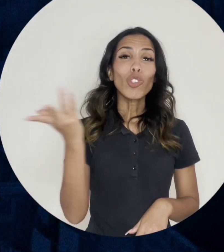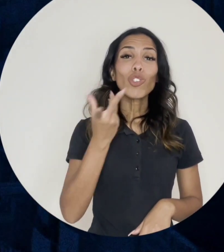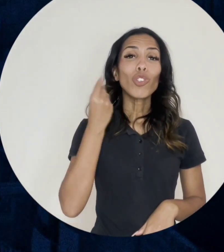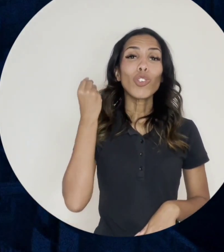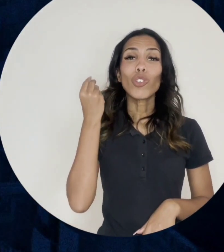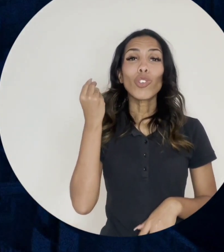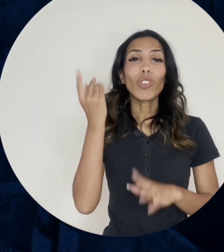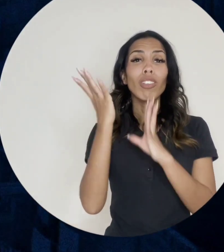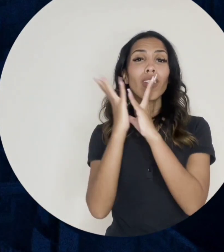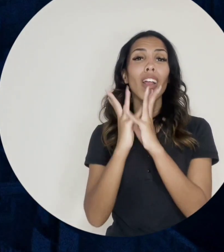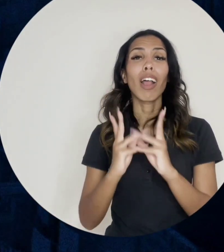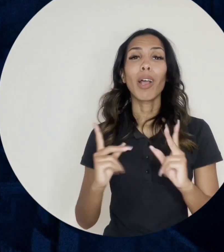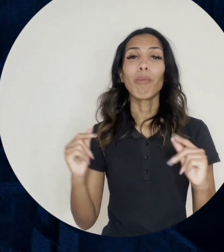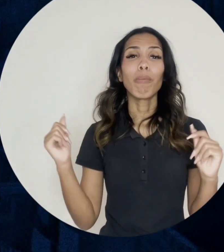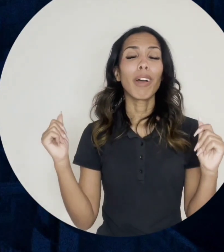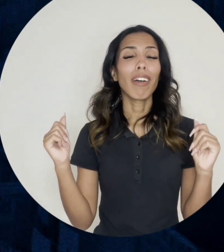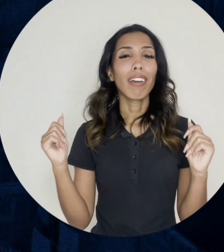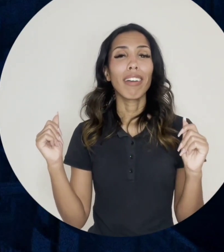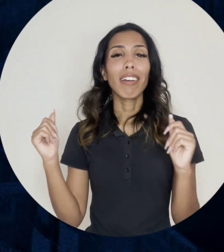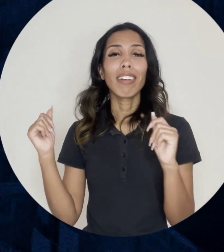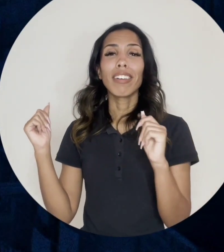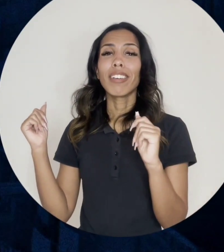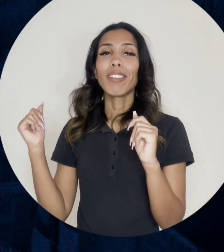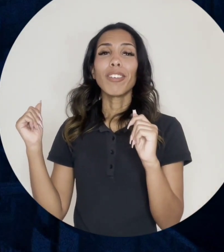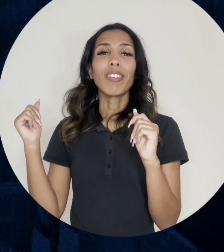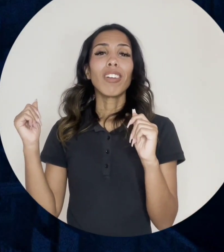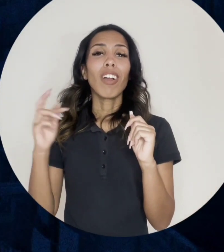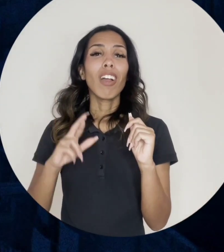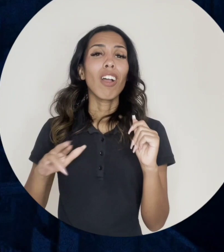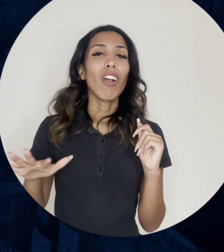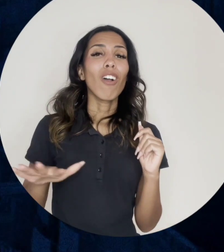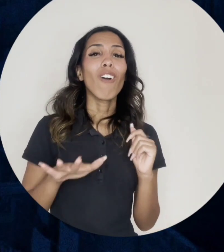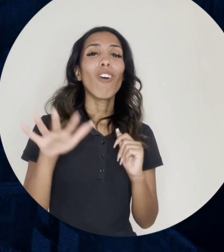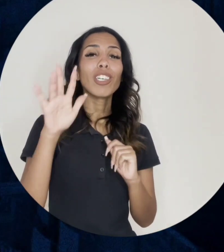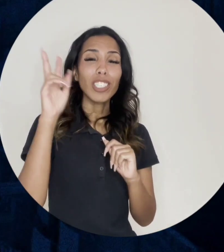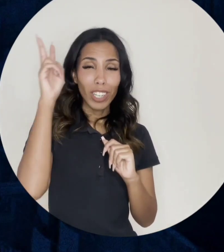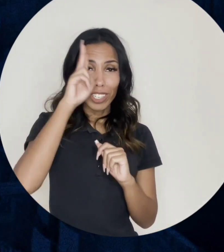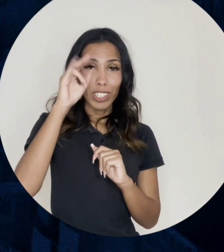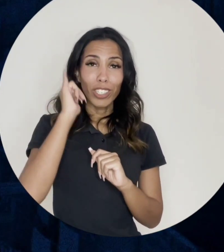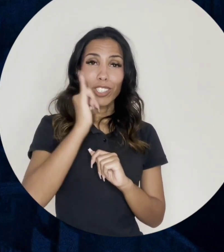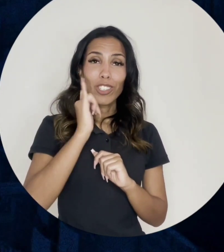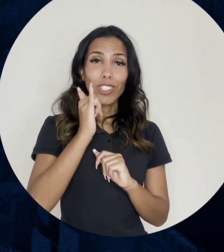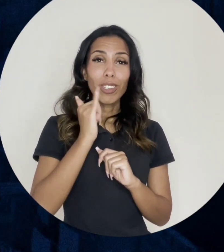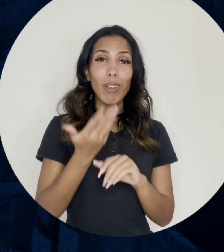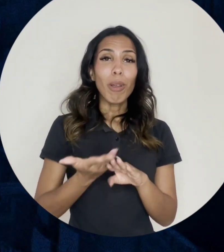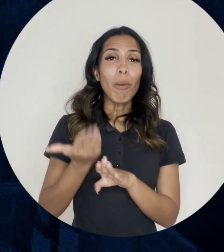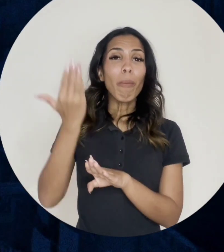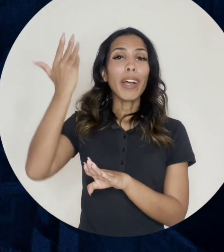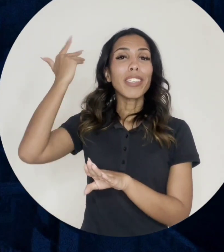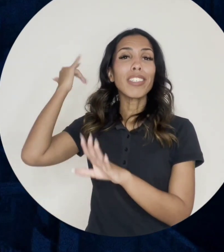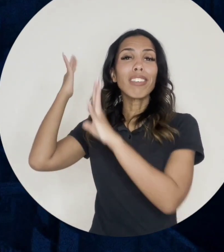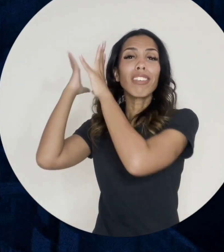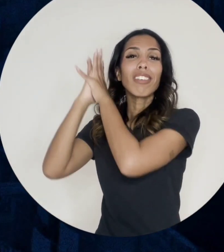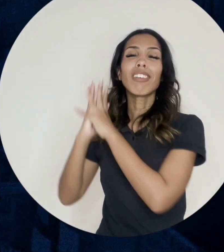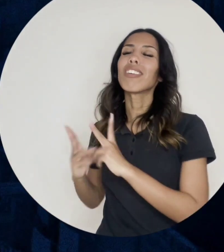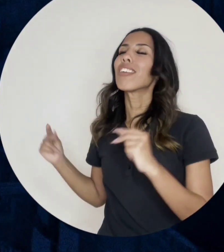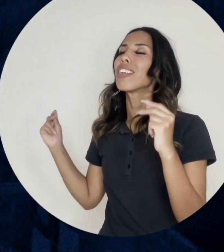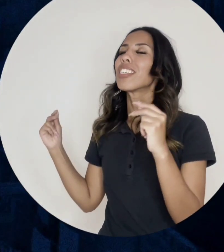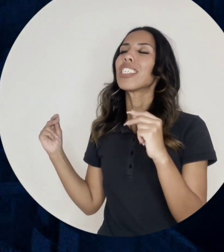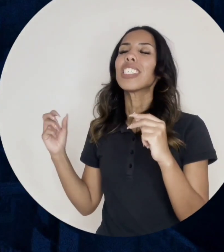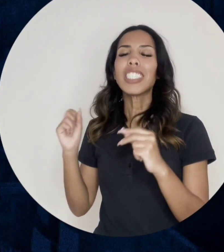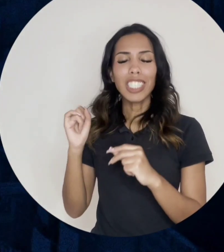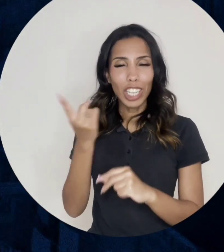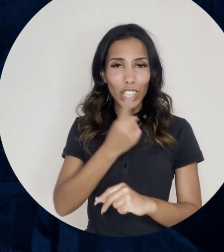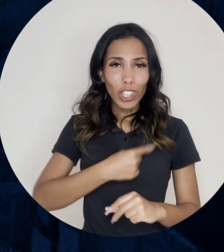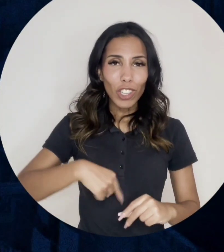seja apagado. Eu tinha pavor quando falava Rocinha, não tem história. O que a gente planta, se for legal,